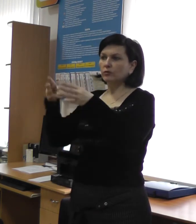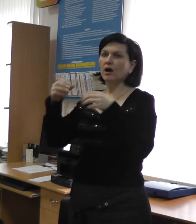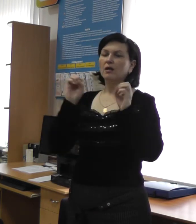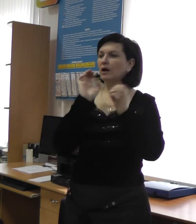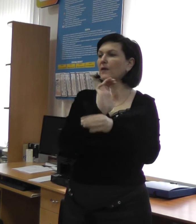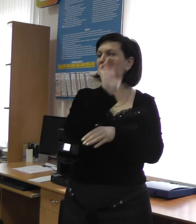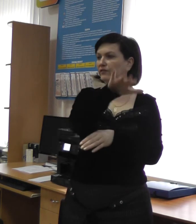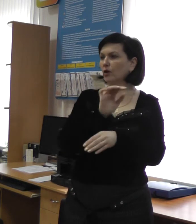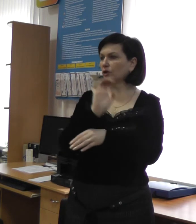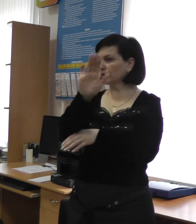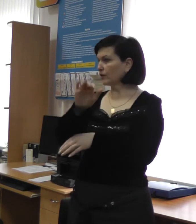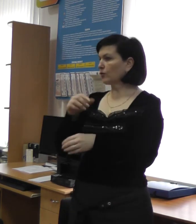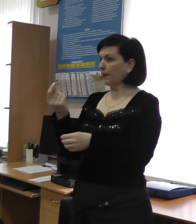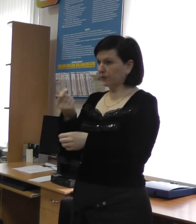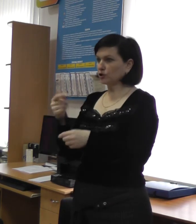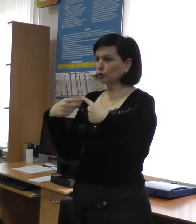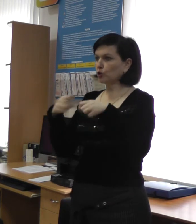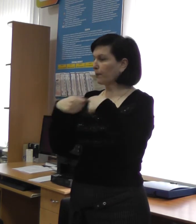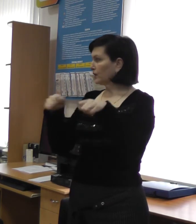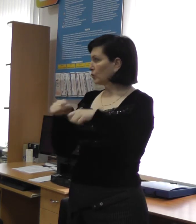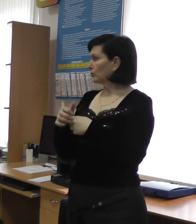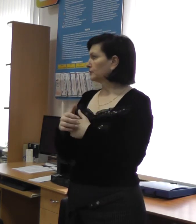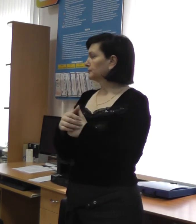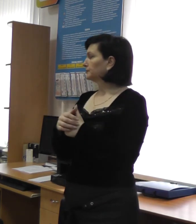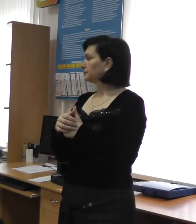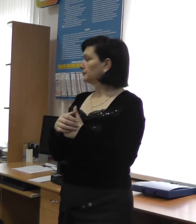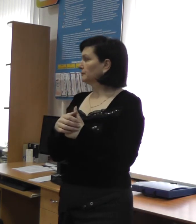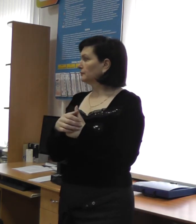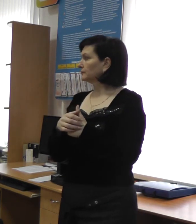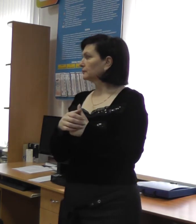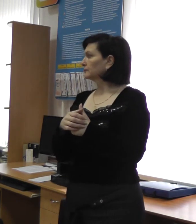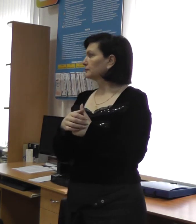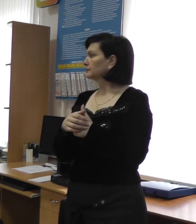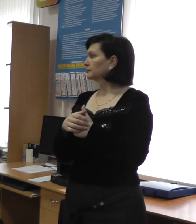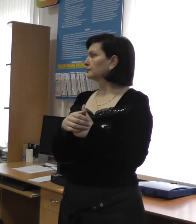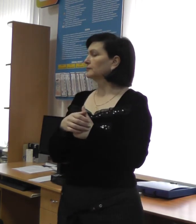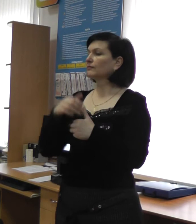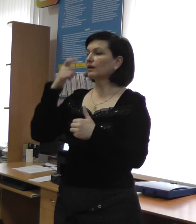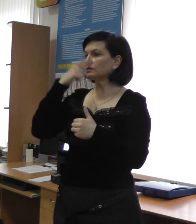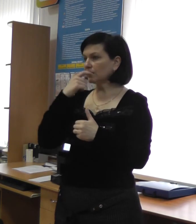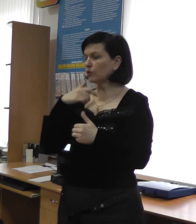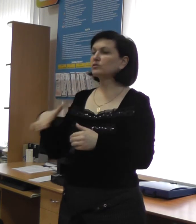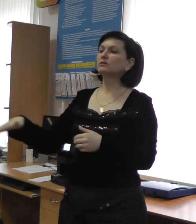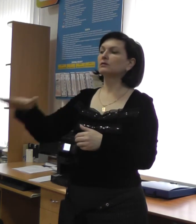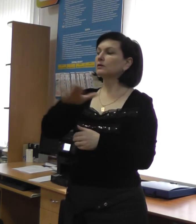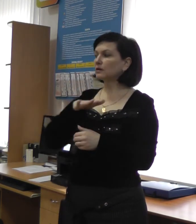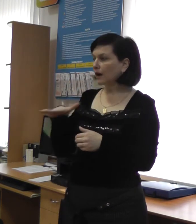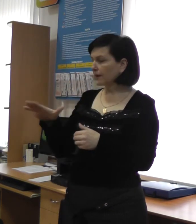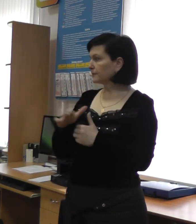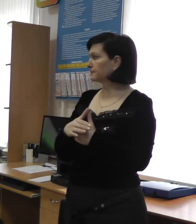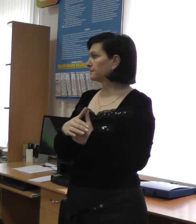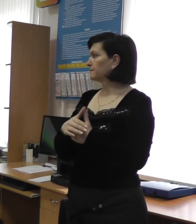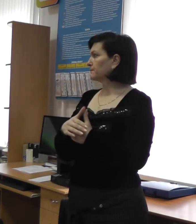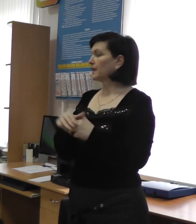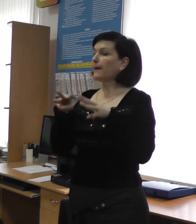Парламентарии высказали мнение, что одной из первых площадок по внедрению этого опыта должен стать именно Ставропольский край. На встрече